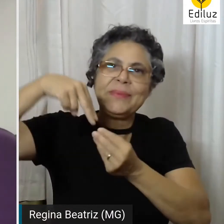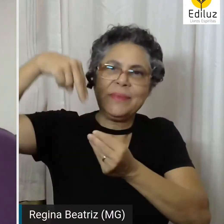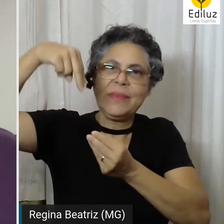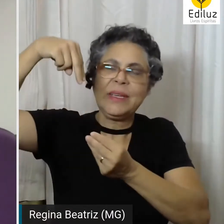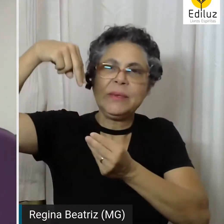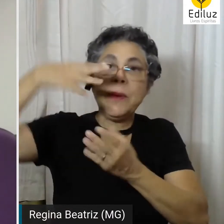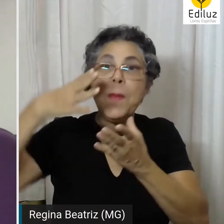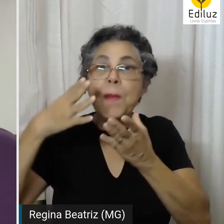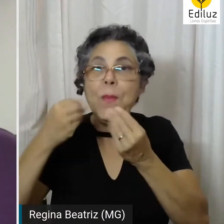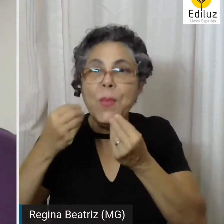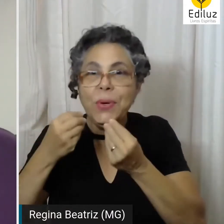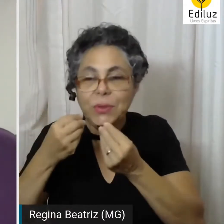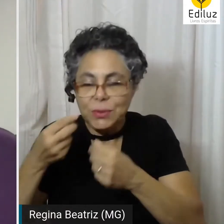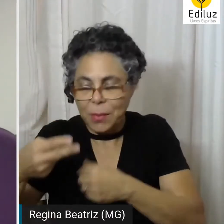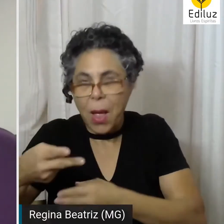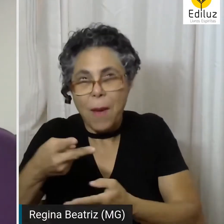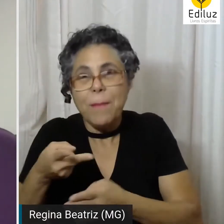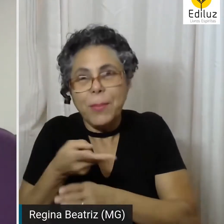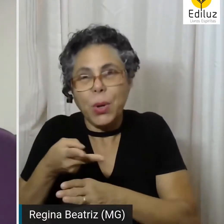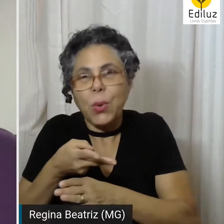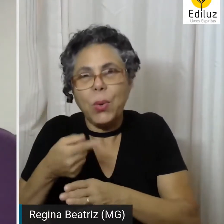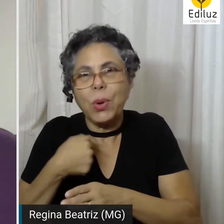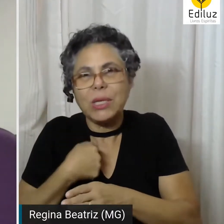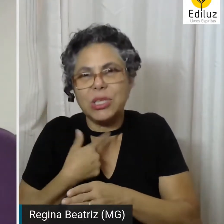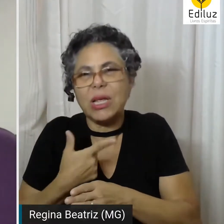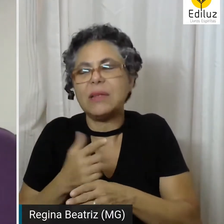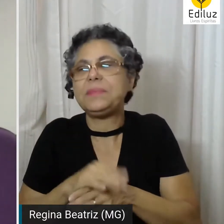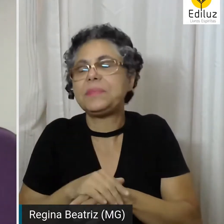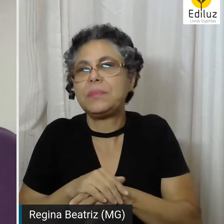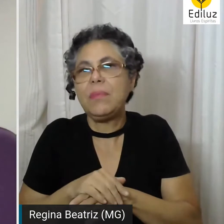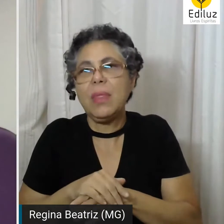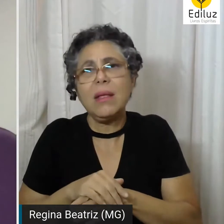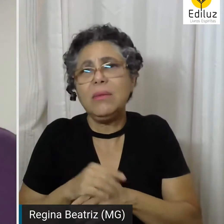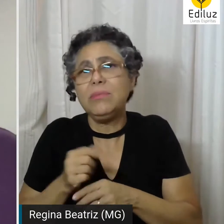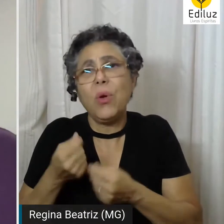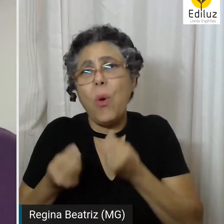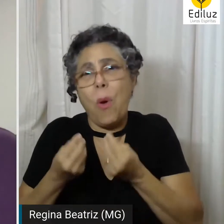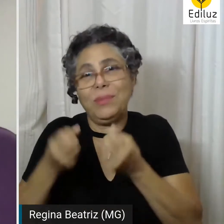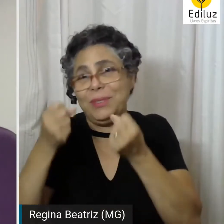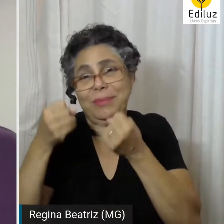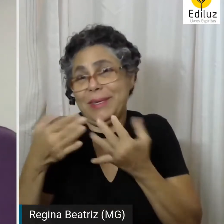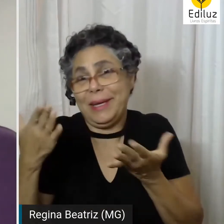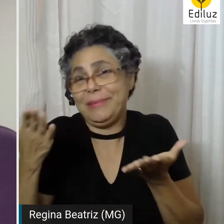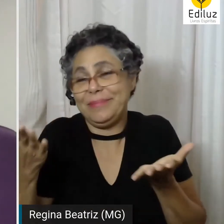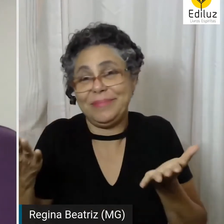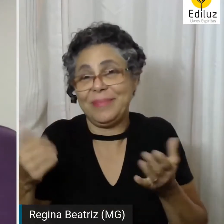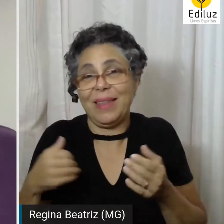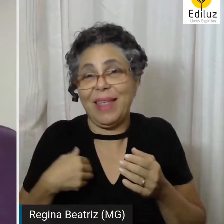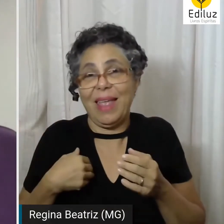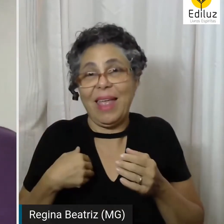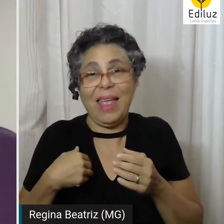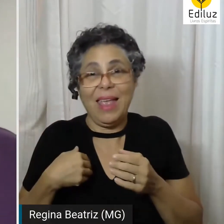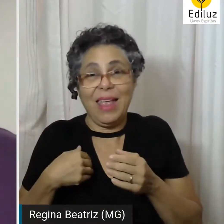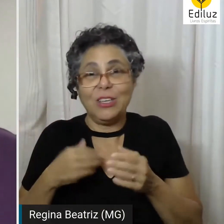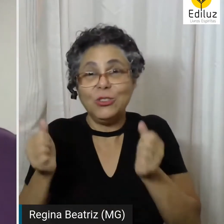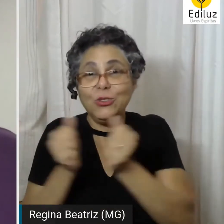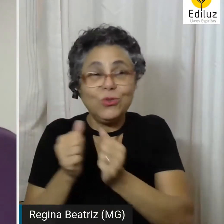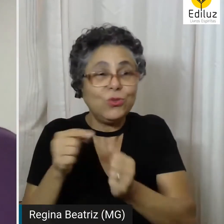Muitos nos procuram e não sabemos sequer por quê, mas passam pelos nossos caminhos e não nos pedem